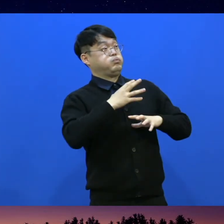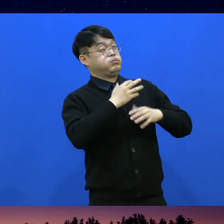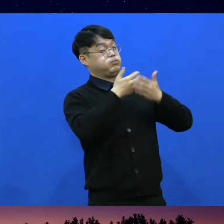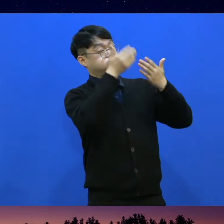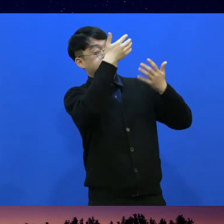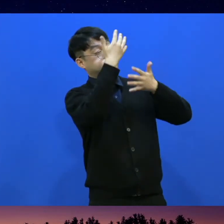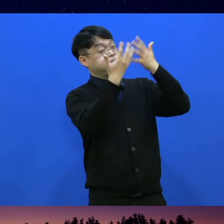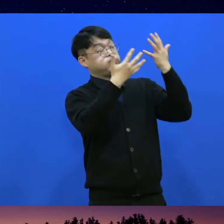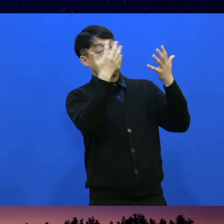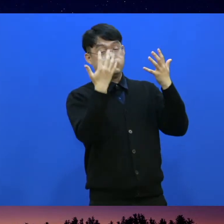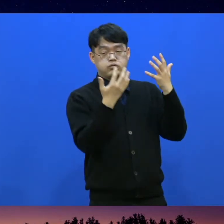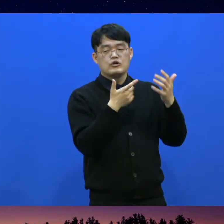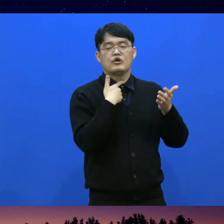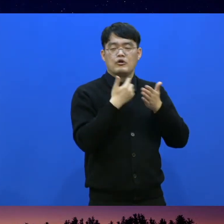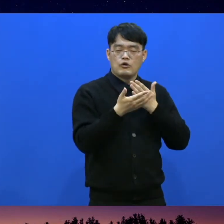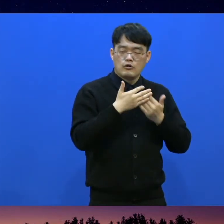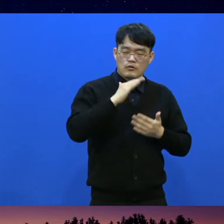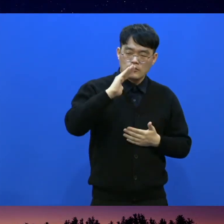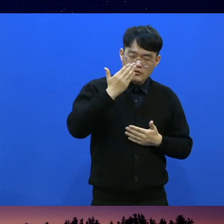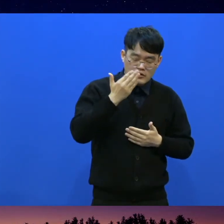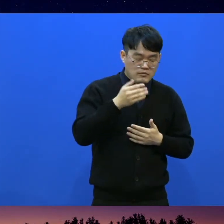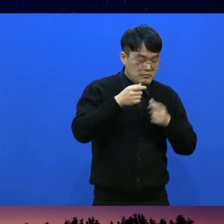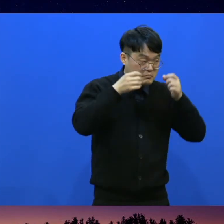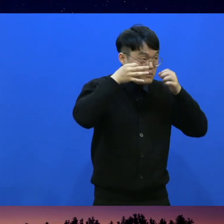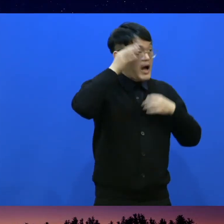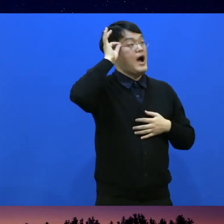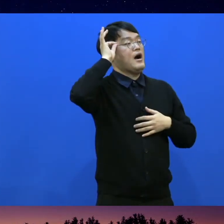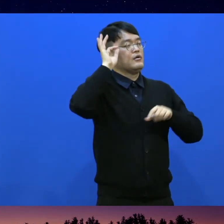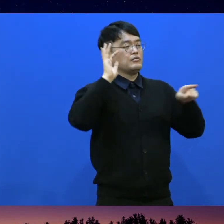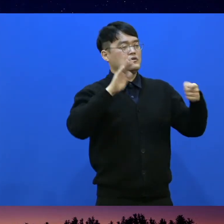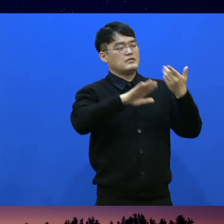모라의 경지, 덕도에 이르는 그런 것들을 경험해요.